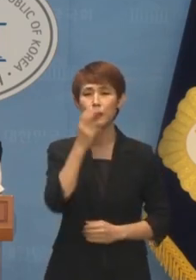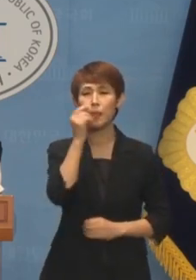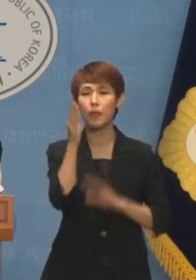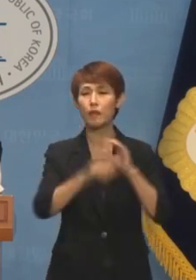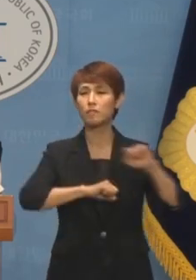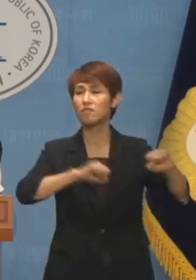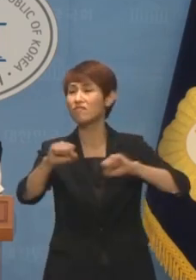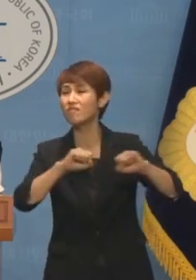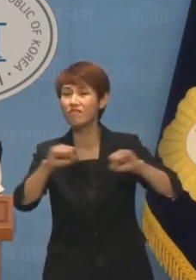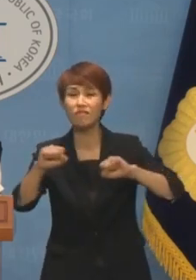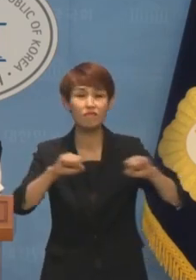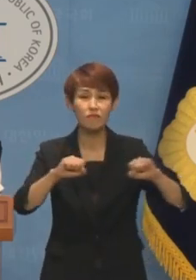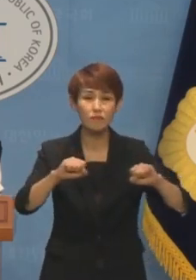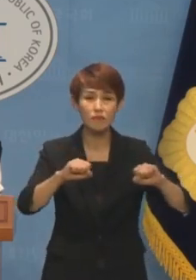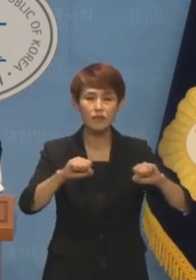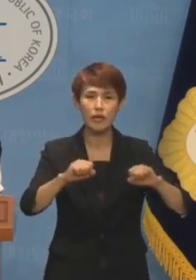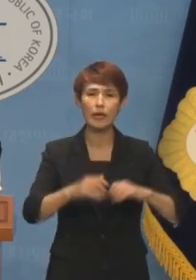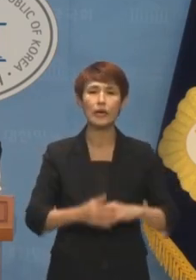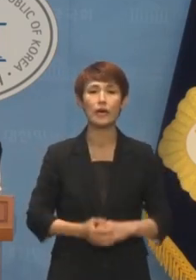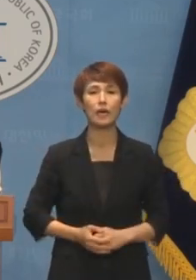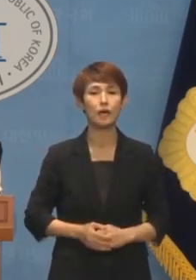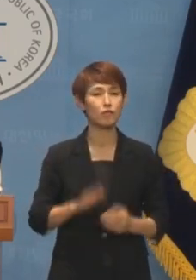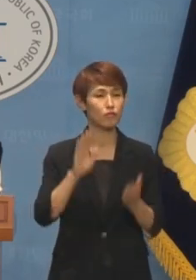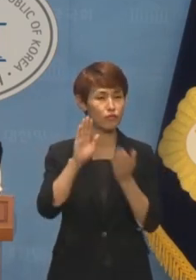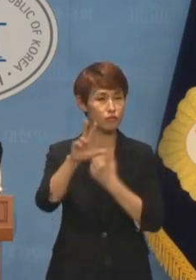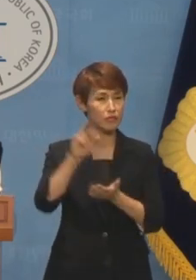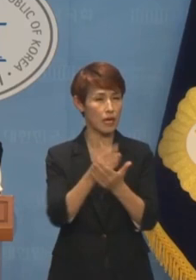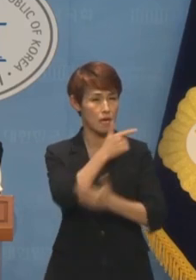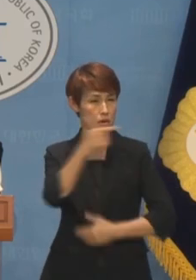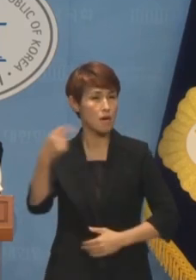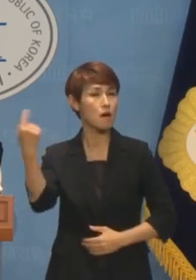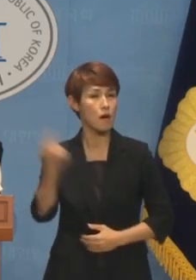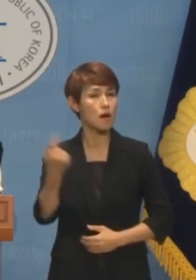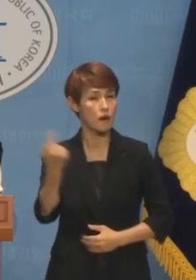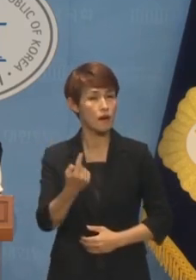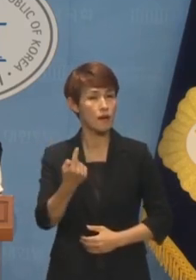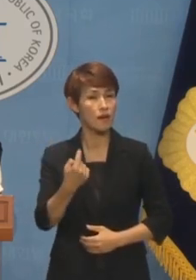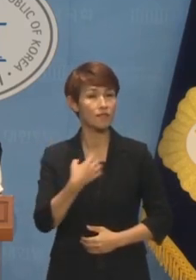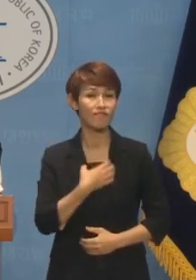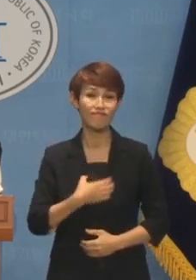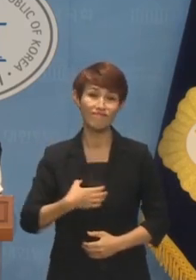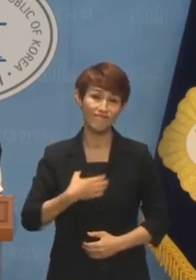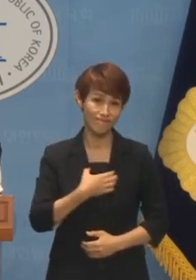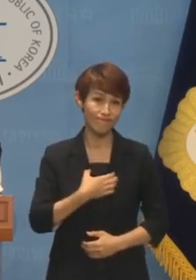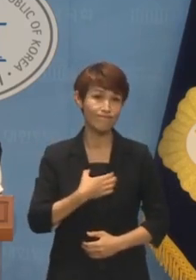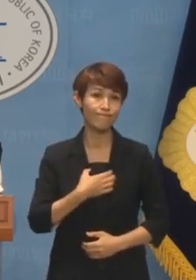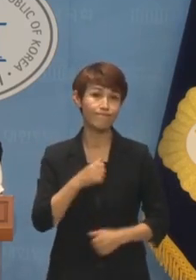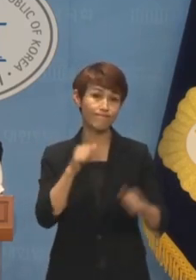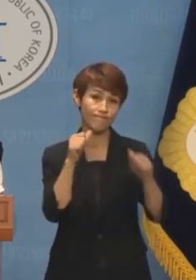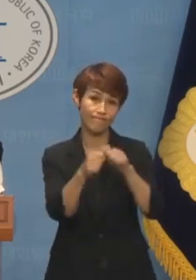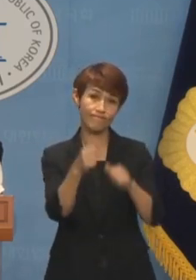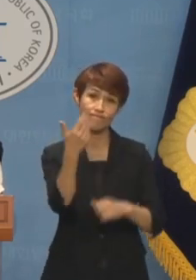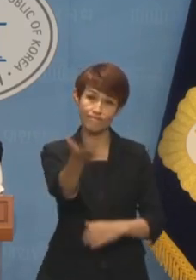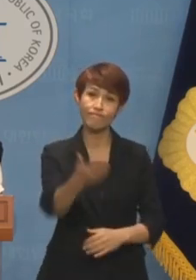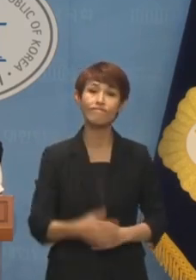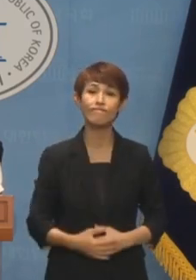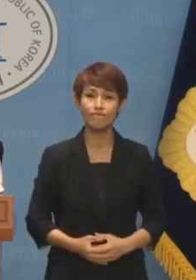공식 활동을 시작하면 더 큰 화를 당하지 않을까 걱정돼서 드리는 충고입니다.